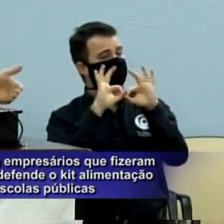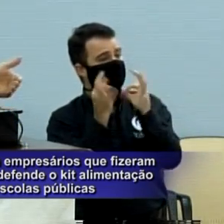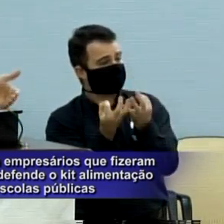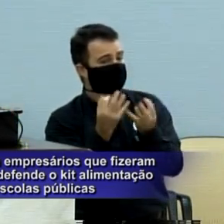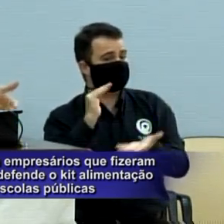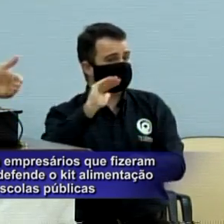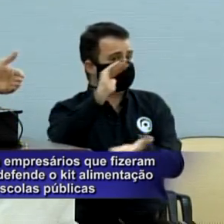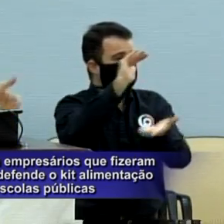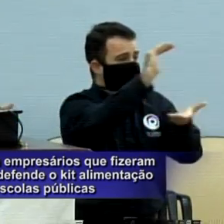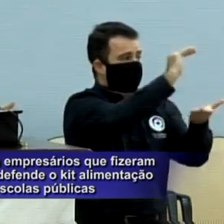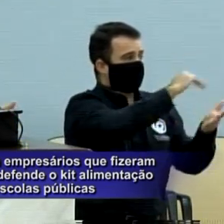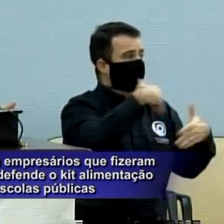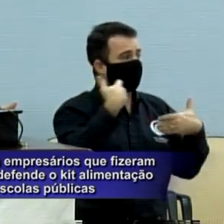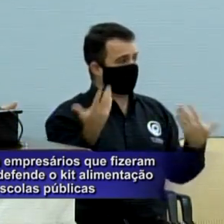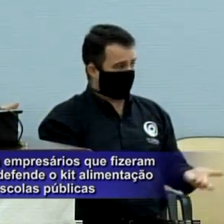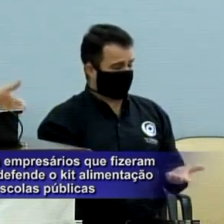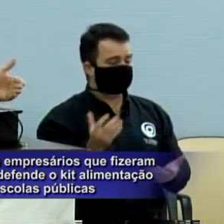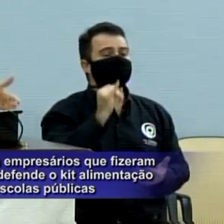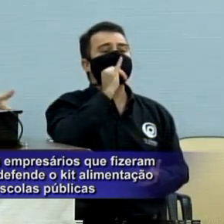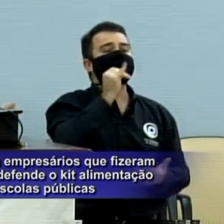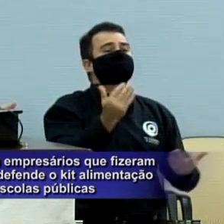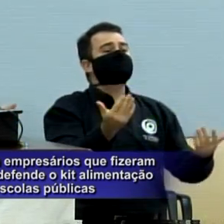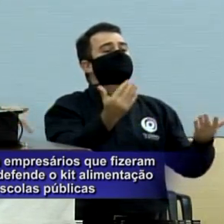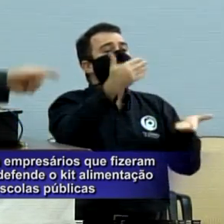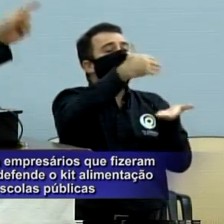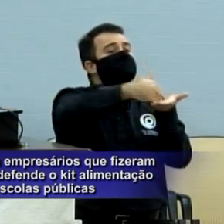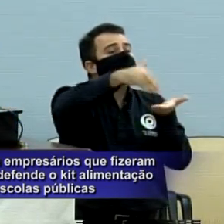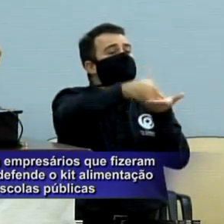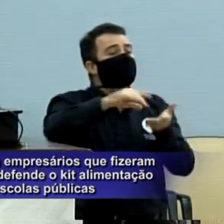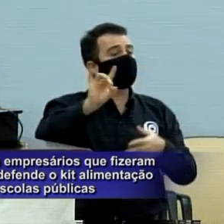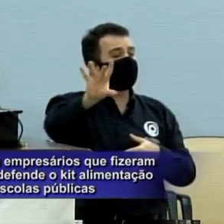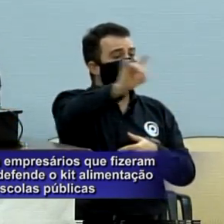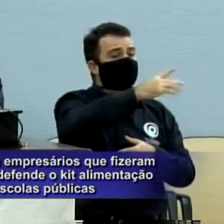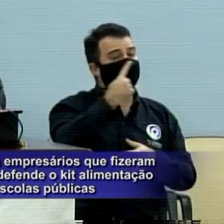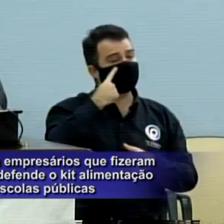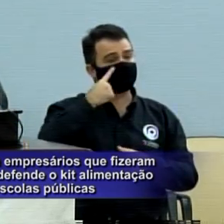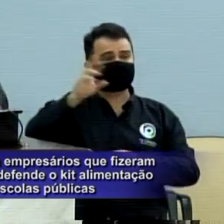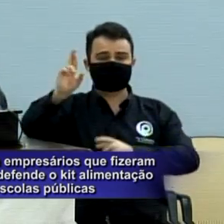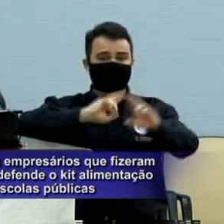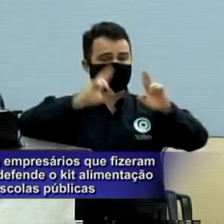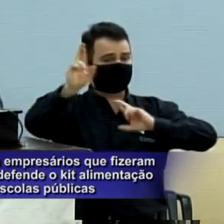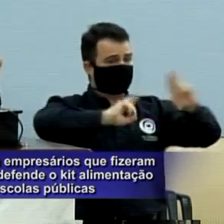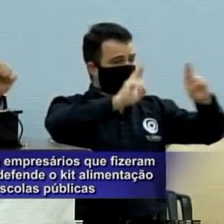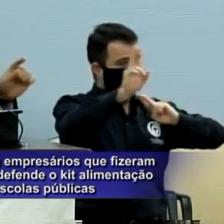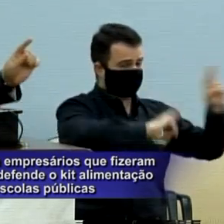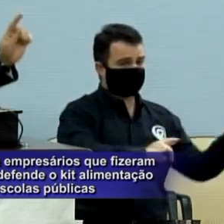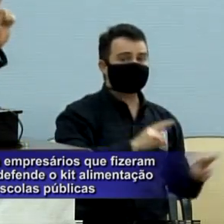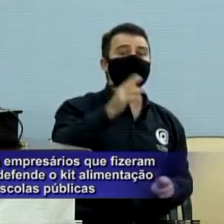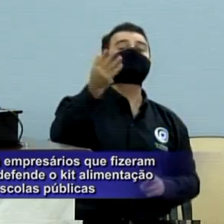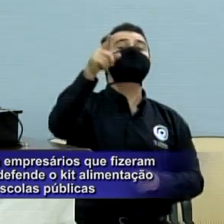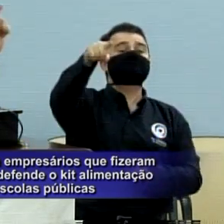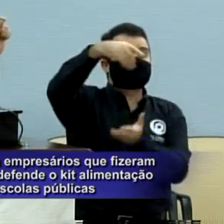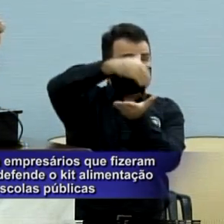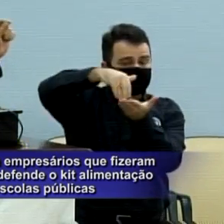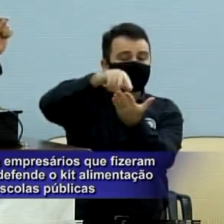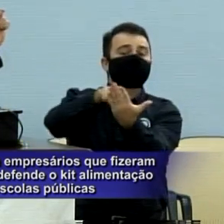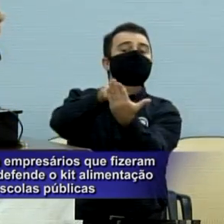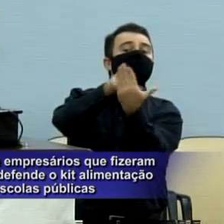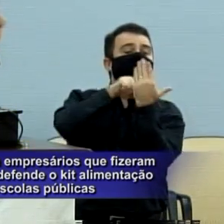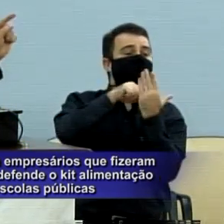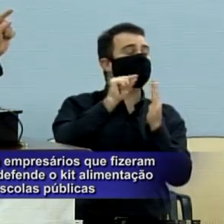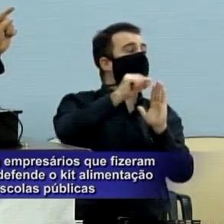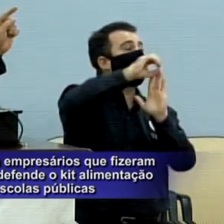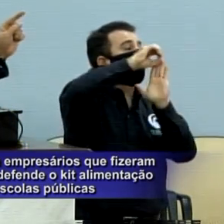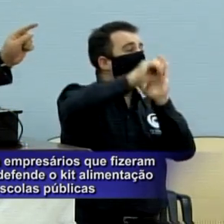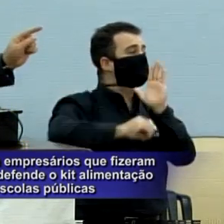de que os gestores das pastas respondam. Inclusive, o secretário nos mostrou um ofício do